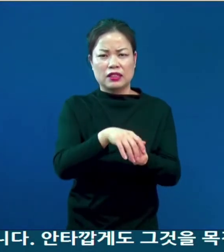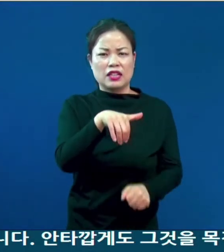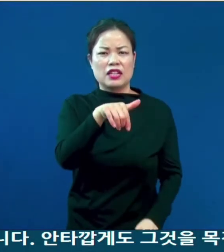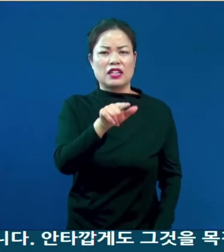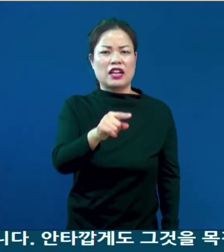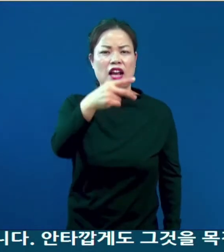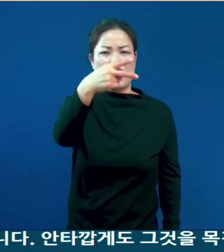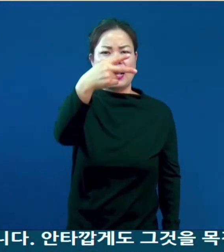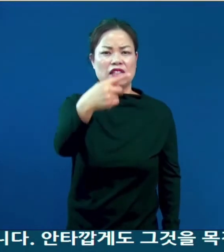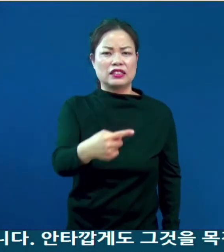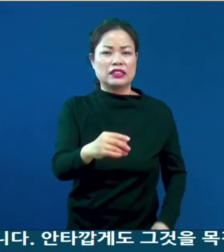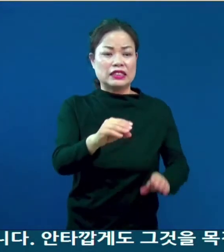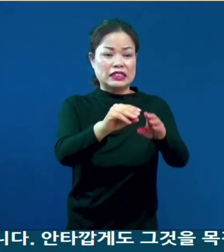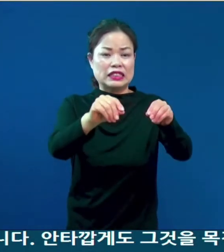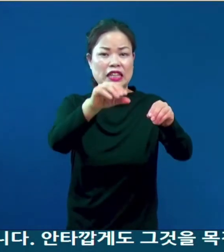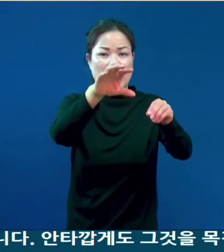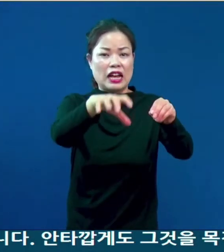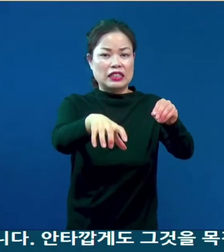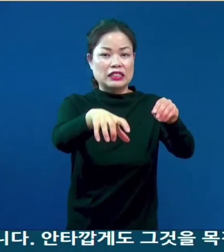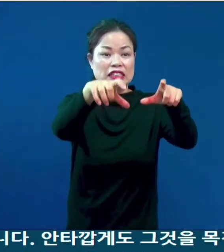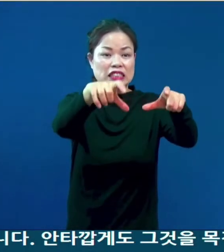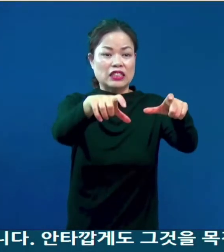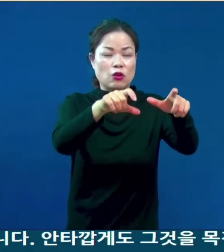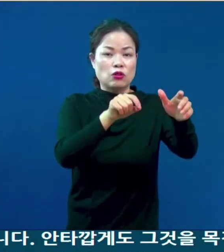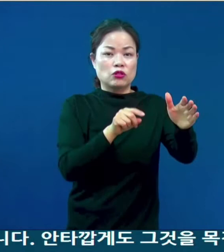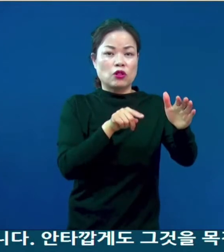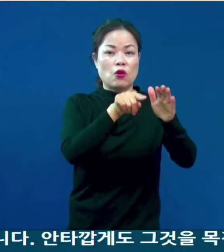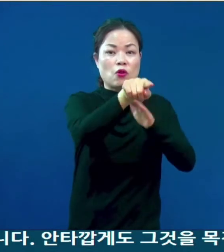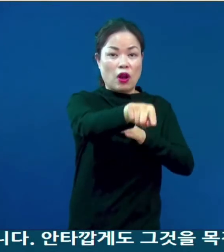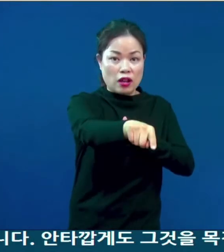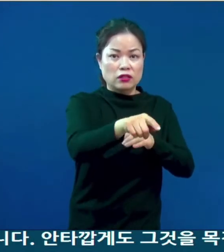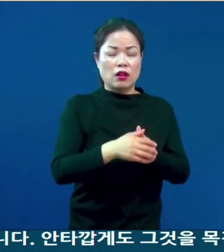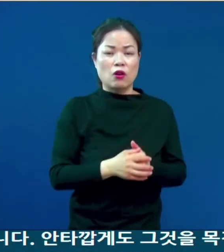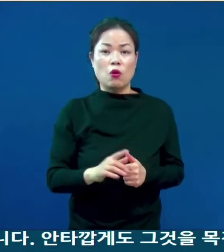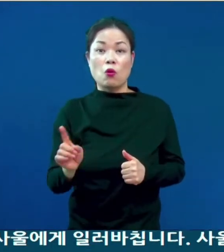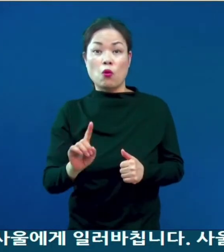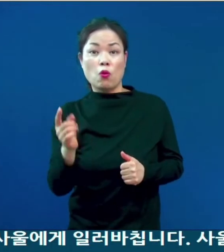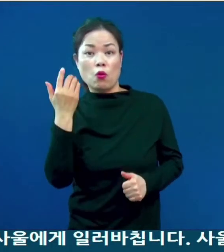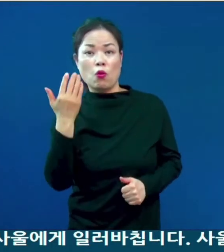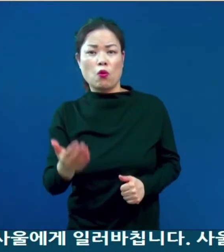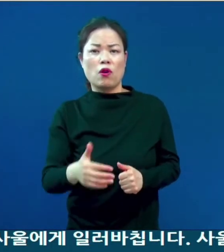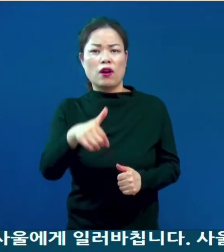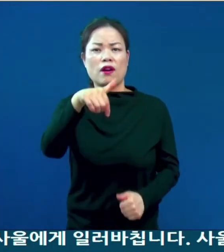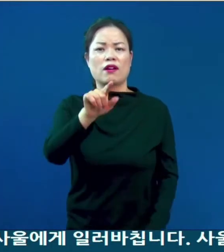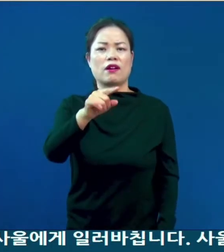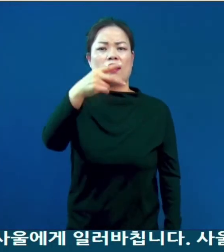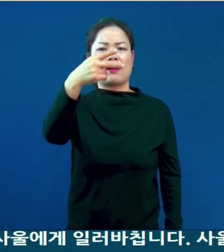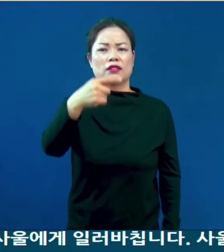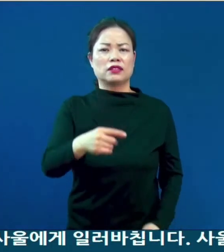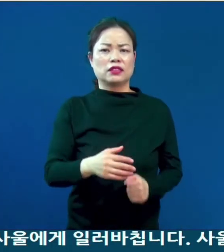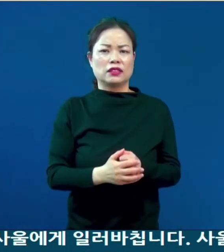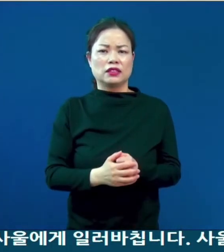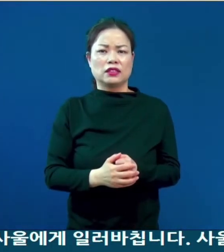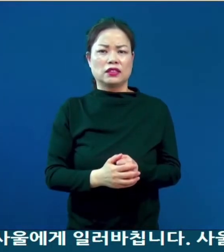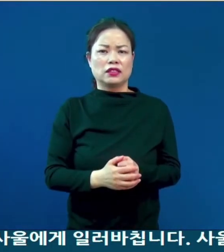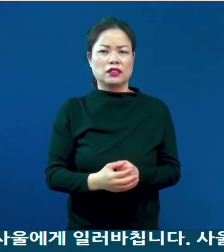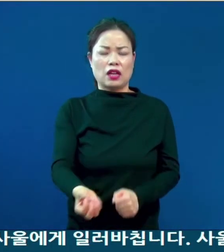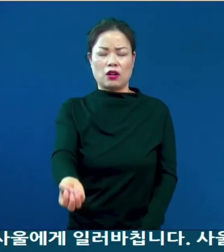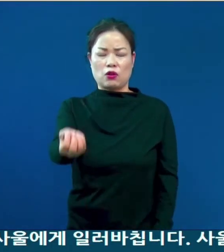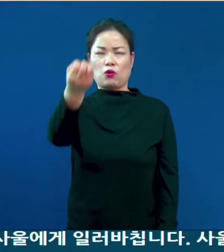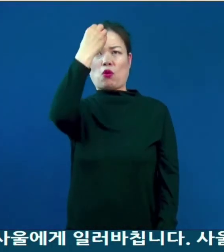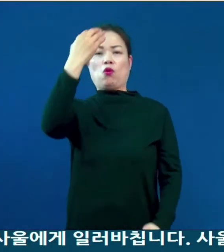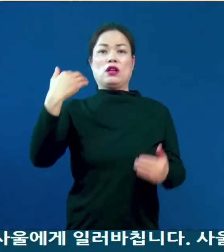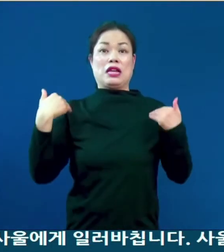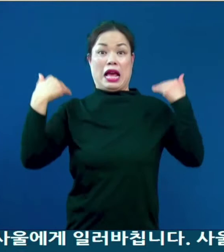땅, 가드라고 하는 지역으로 갑니다. 여러분, 이 가드란 지역이 어디입니까? 바로 골리앗이 가드 출신